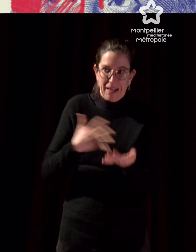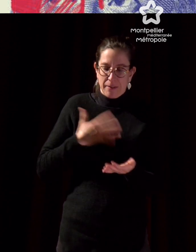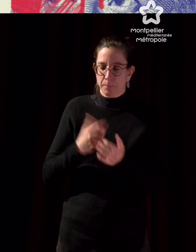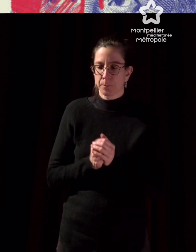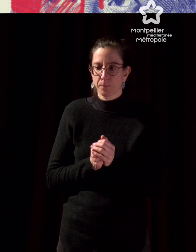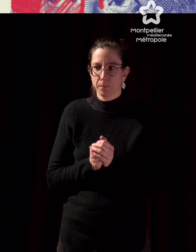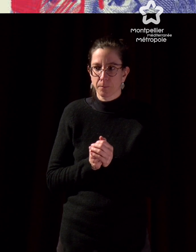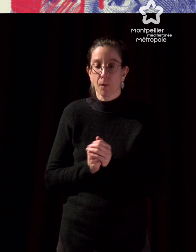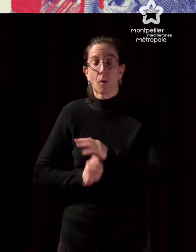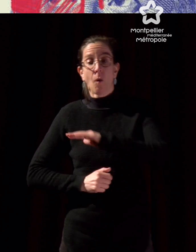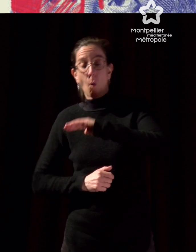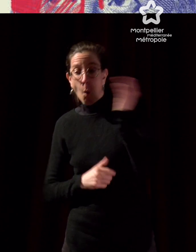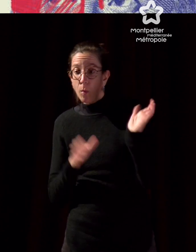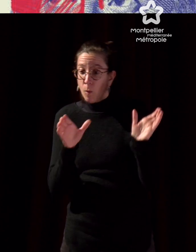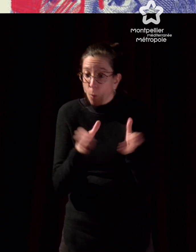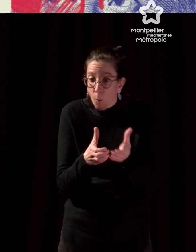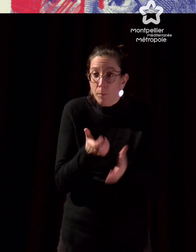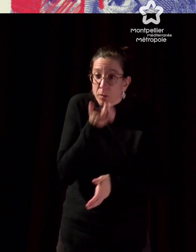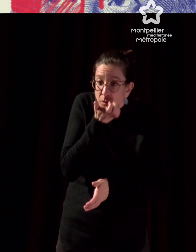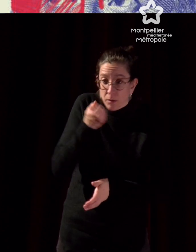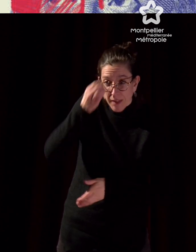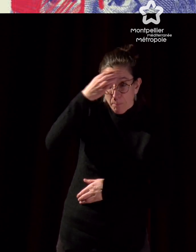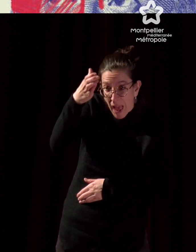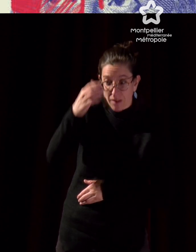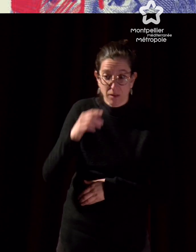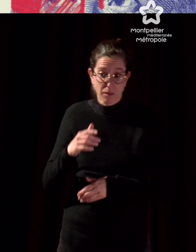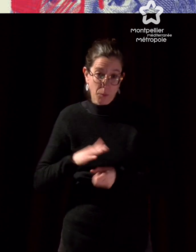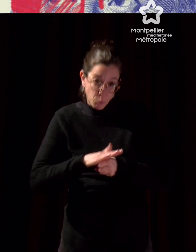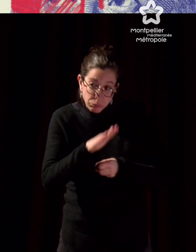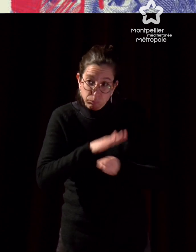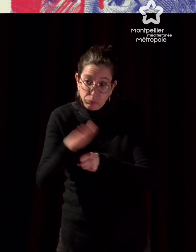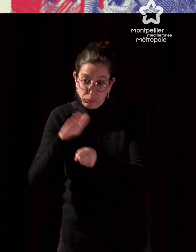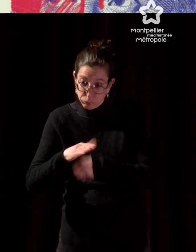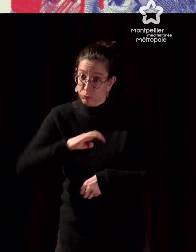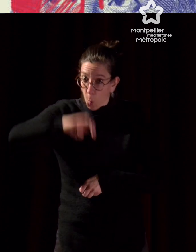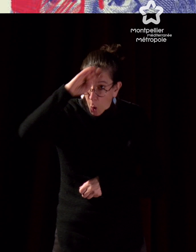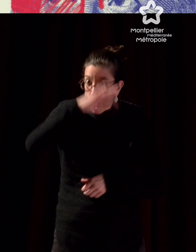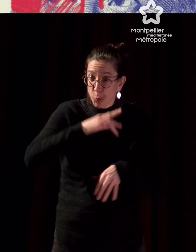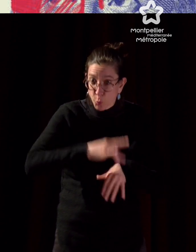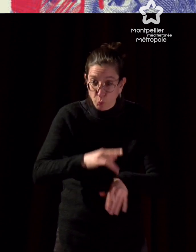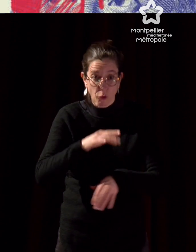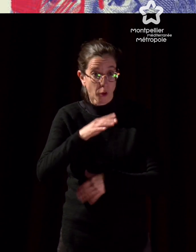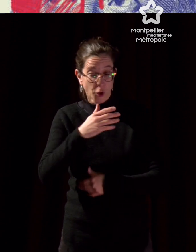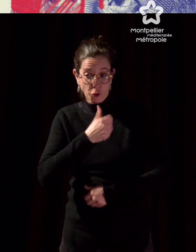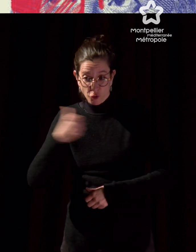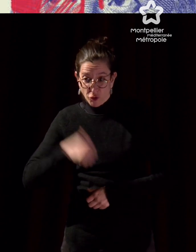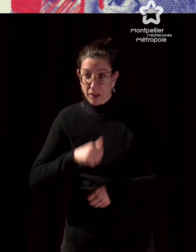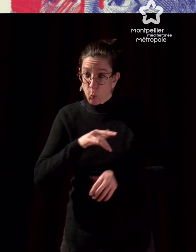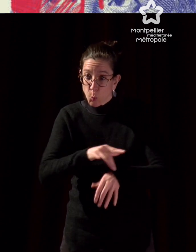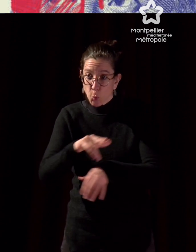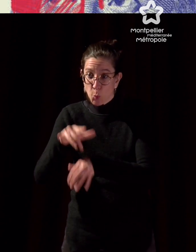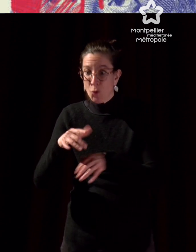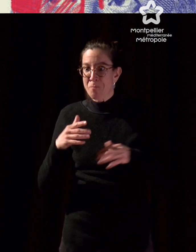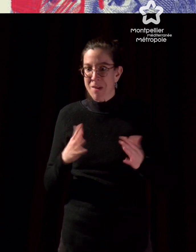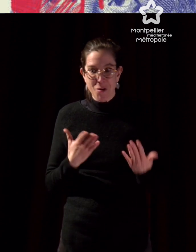70 000 ans qui sont allés en Europe, d'autres qui sont vraisemblablement allés en Chine, mais ils n'ont pas laissé de descendance génétique jusqu'à nos jours.